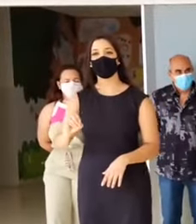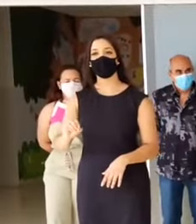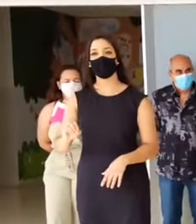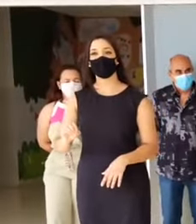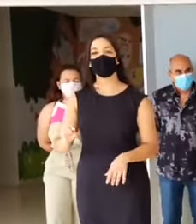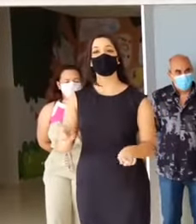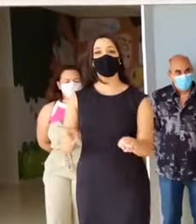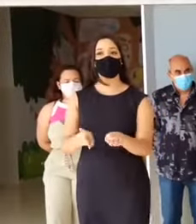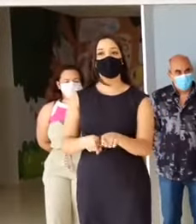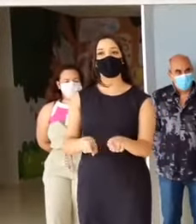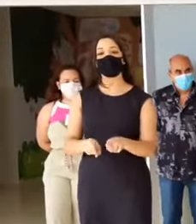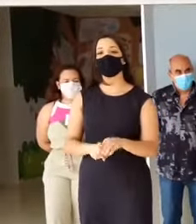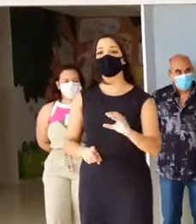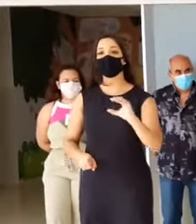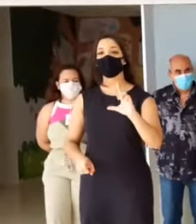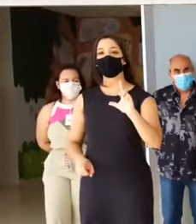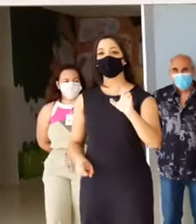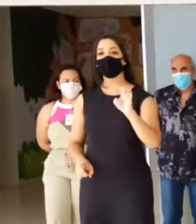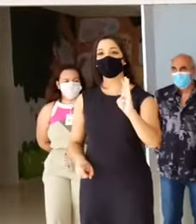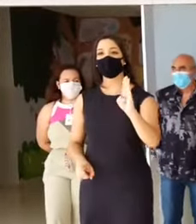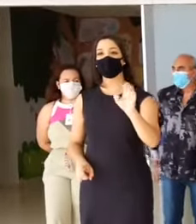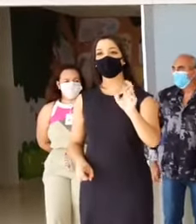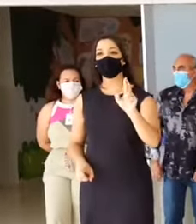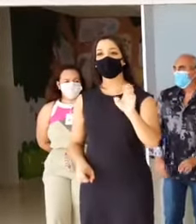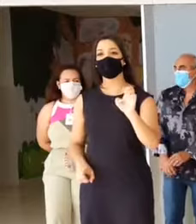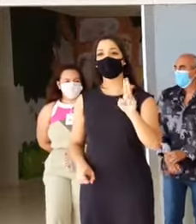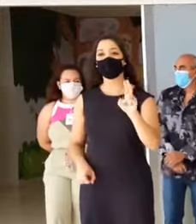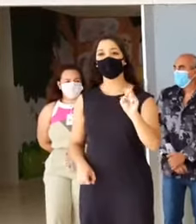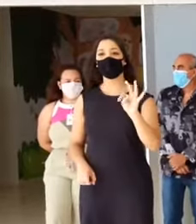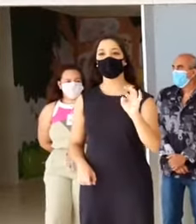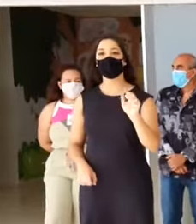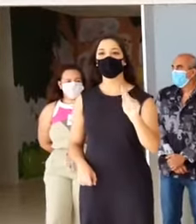Procurador da República de Uberlândia, doutor Kleber Eustáquio.